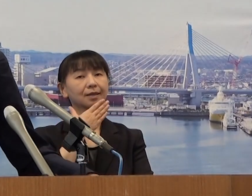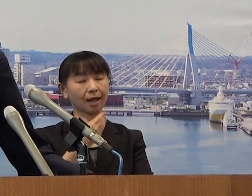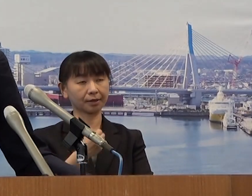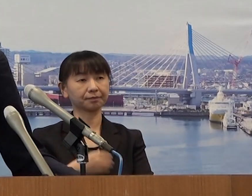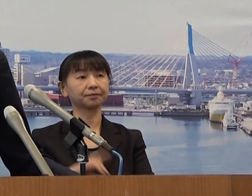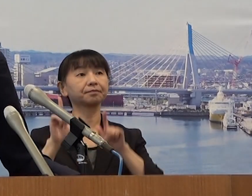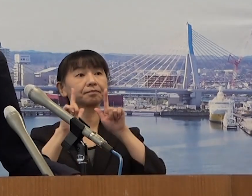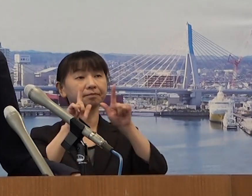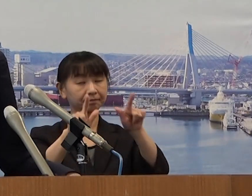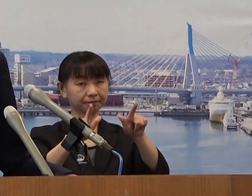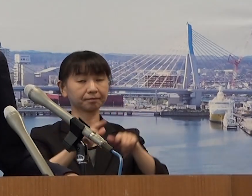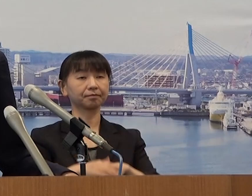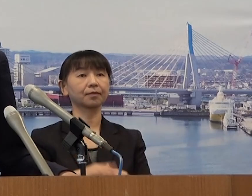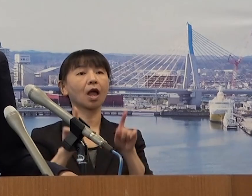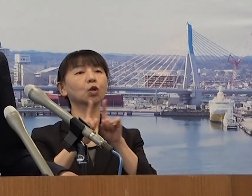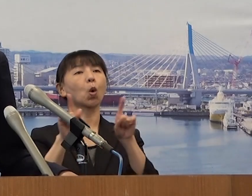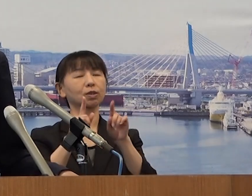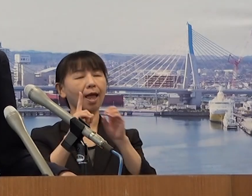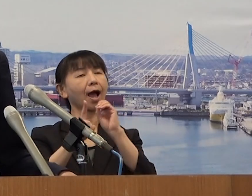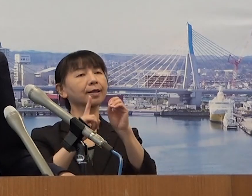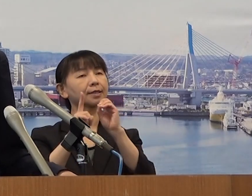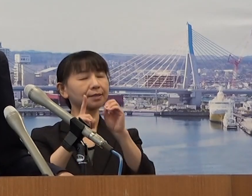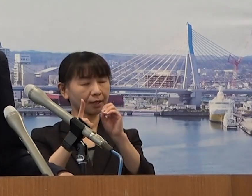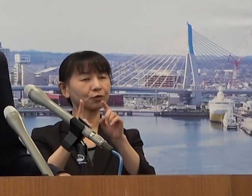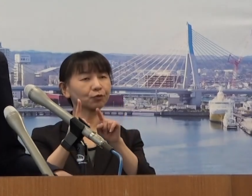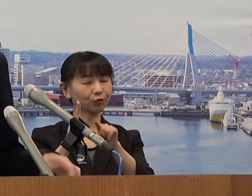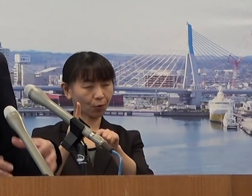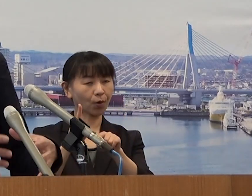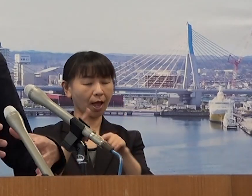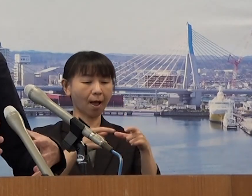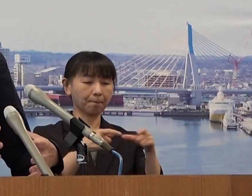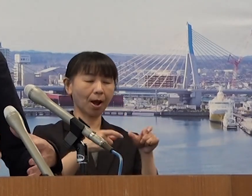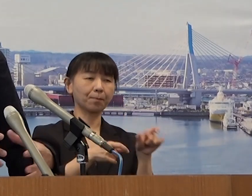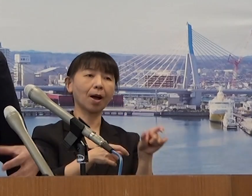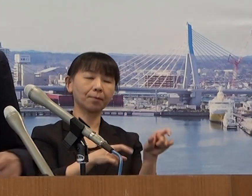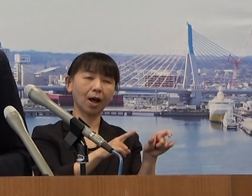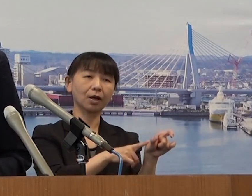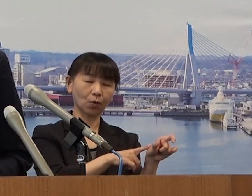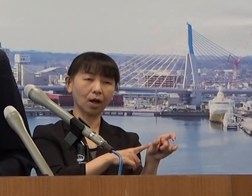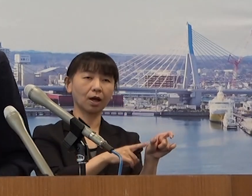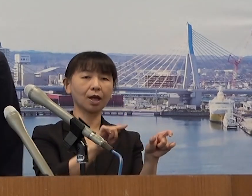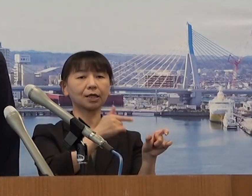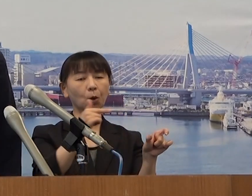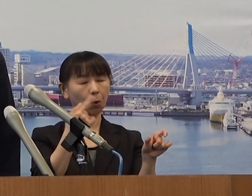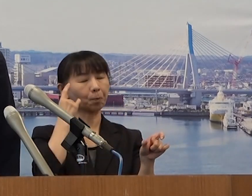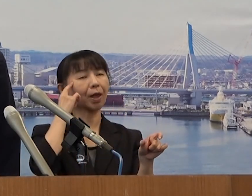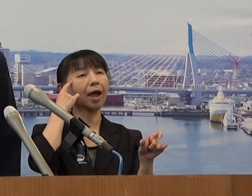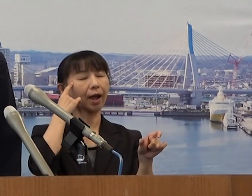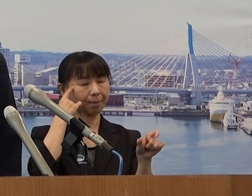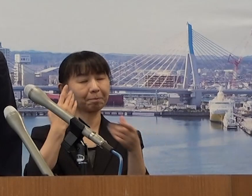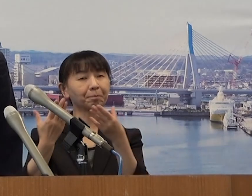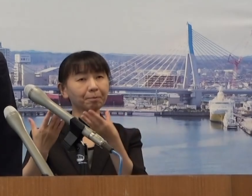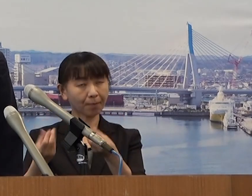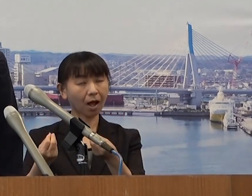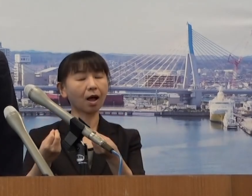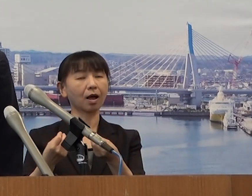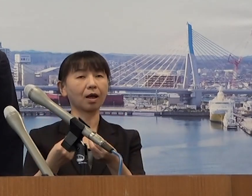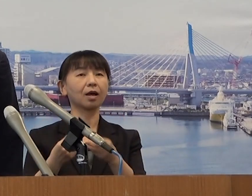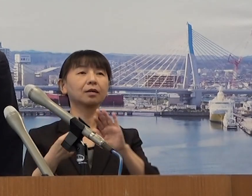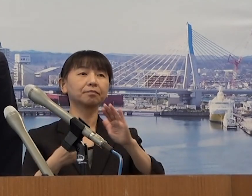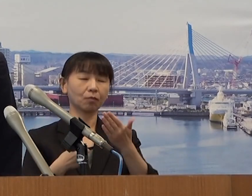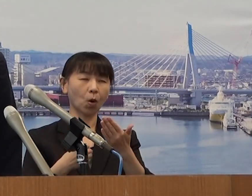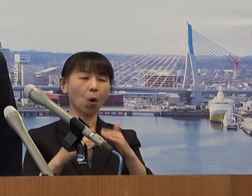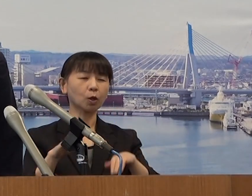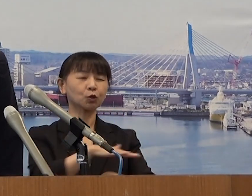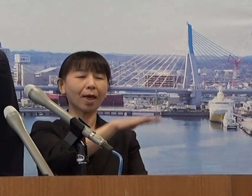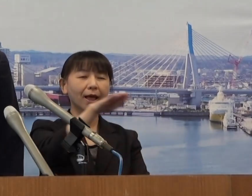し合いのプロセスの中では当然そのデジタル化ですとかキャッシュレス化っていうんですかね、そういうのも考えてはいましたけども、やはりその